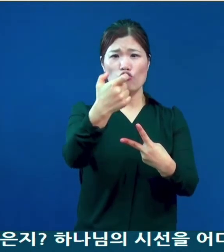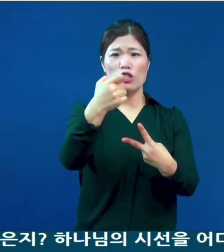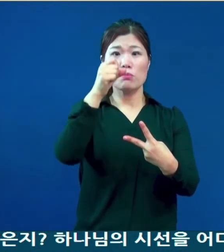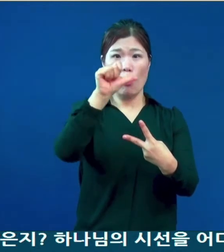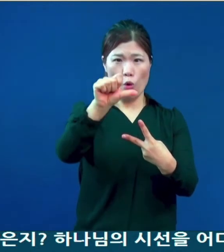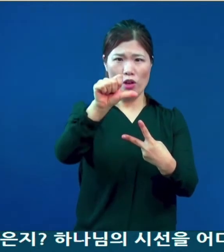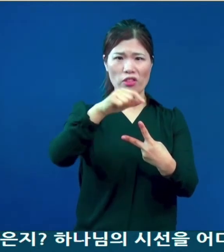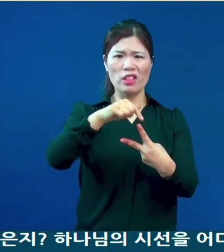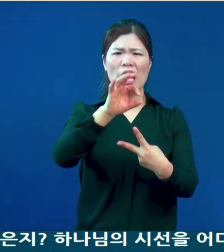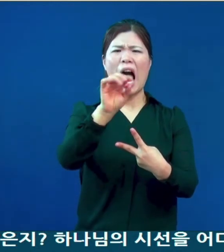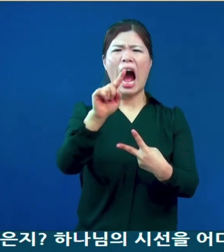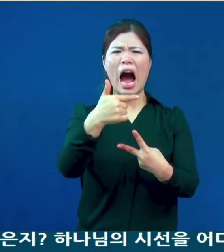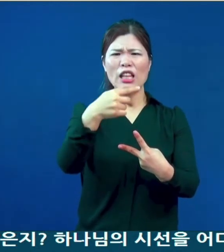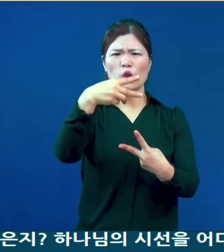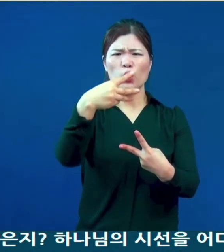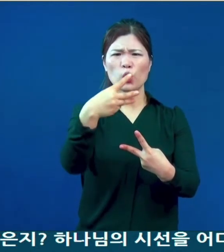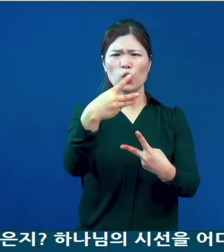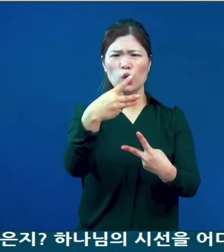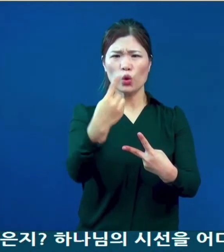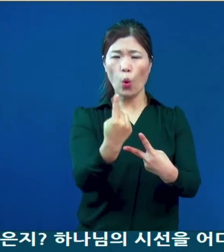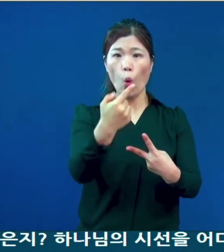안토닌 전염병,